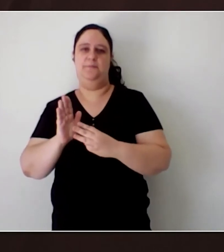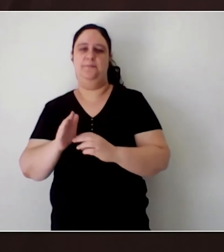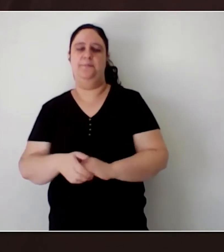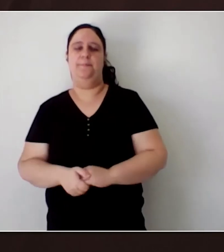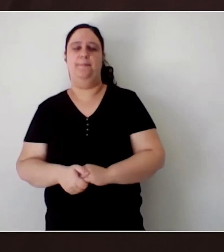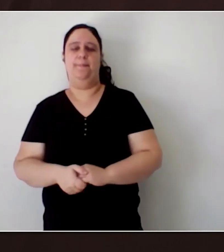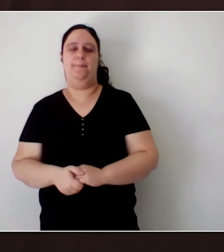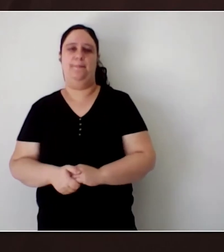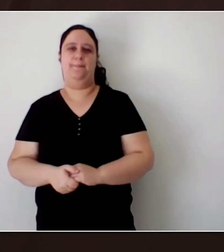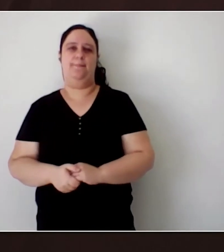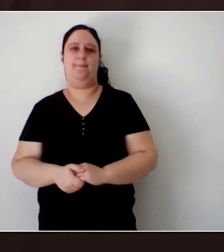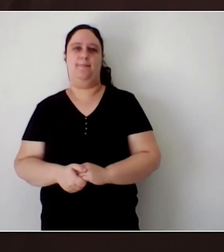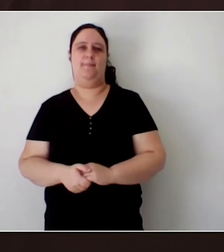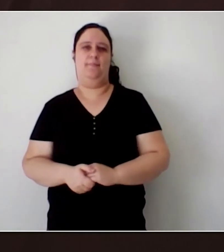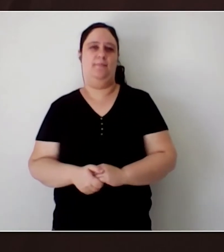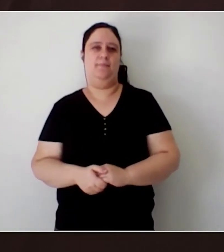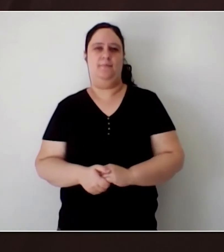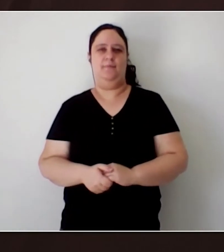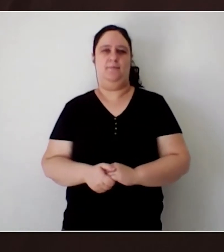13.